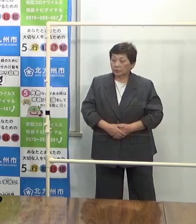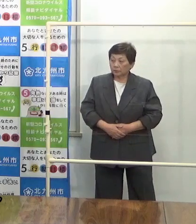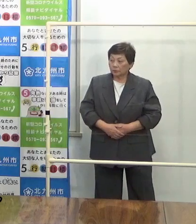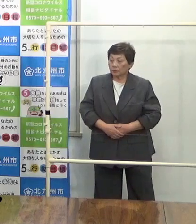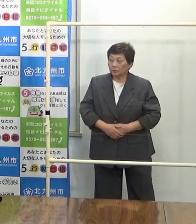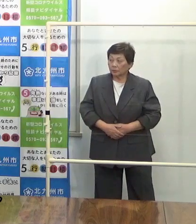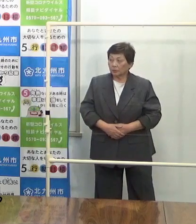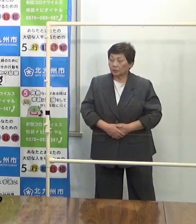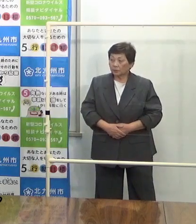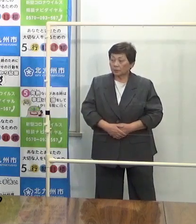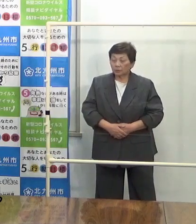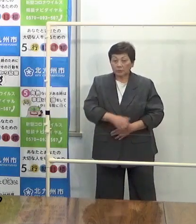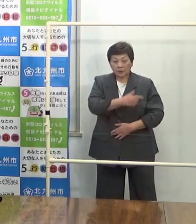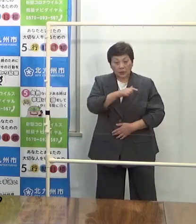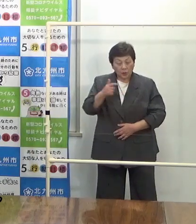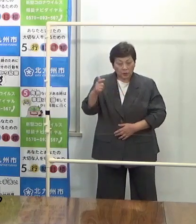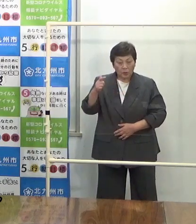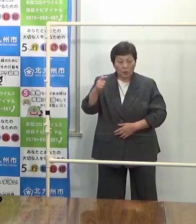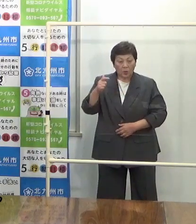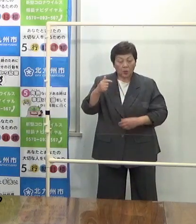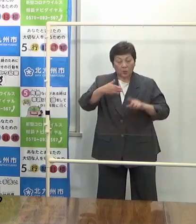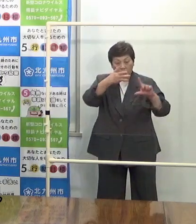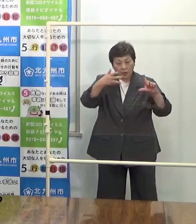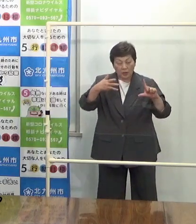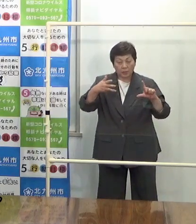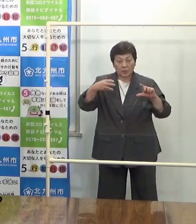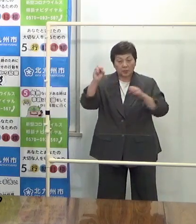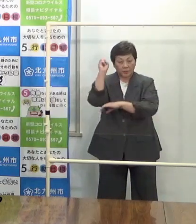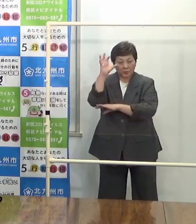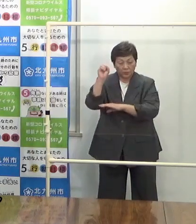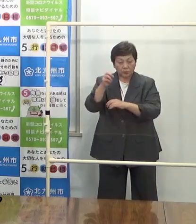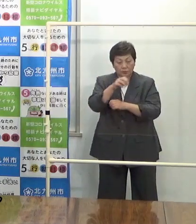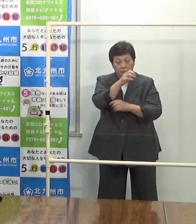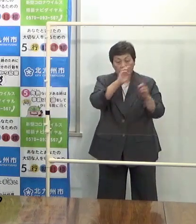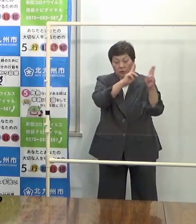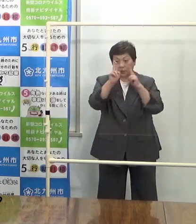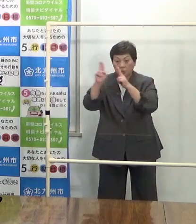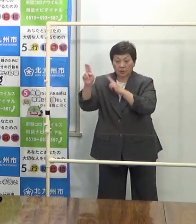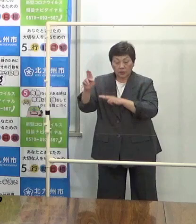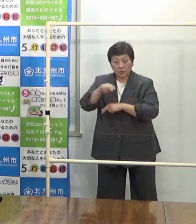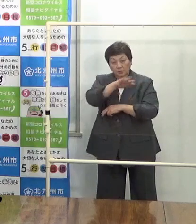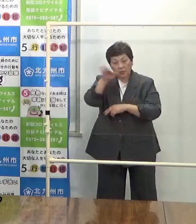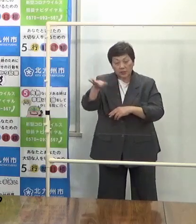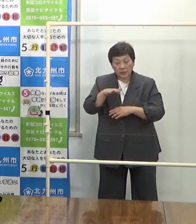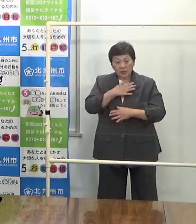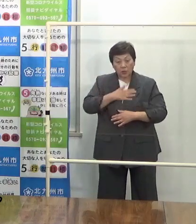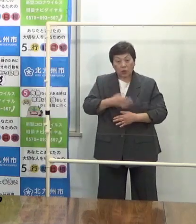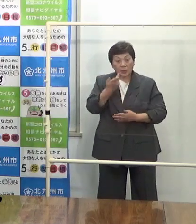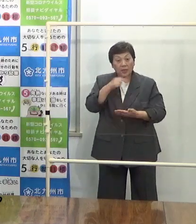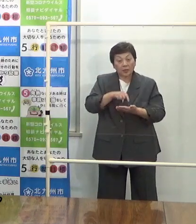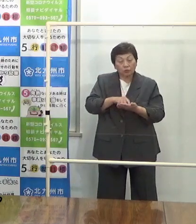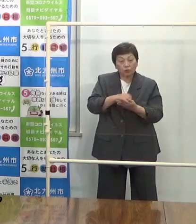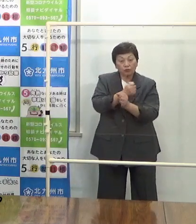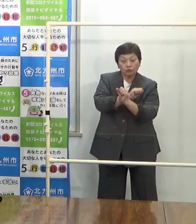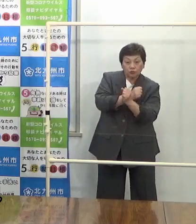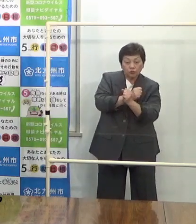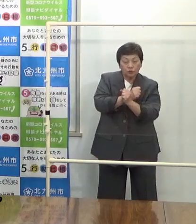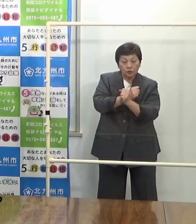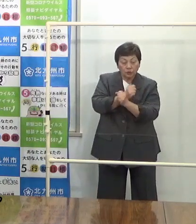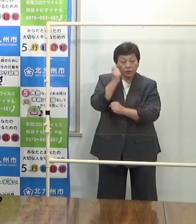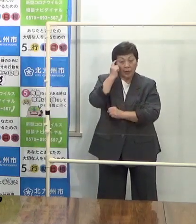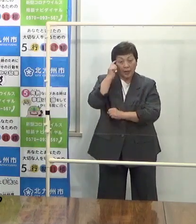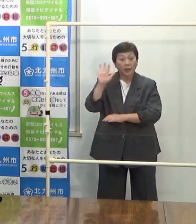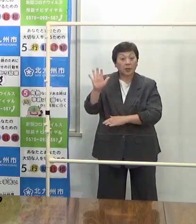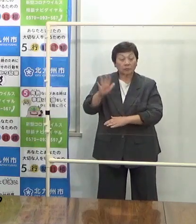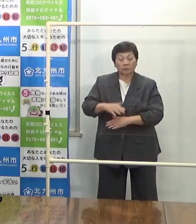それぞれメディア各社において市民に分かりやすいような工夫がされており